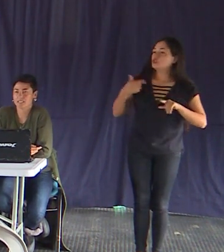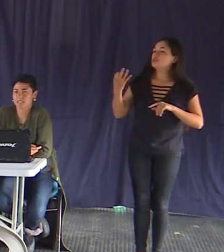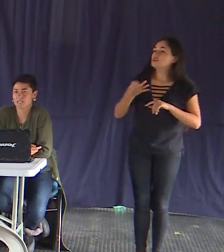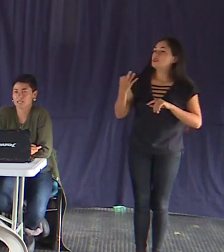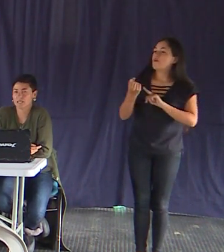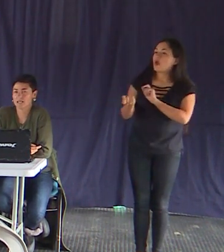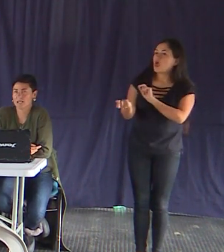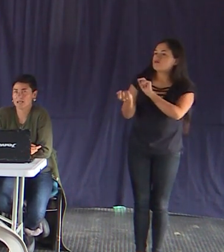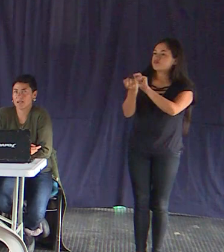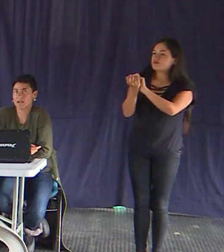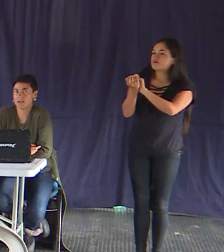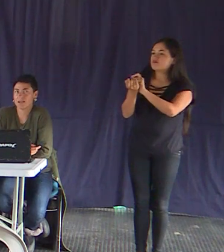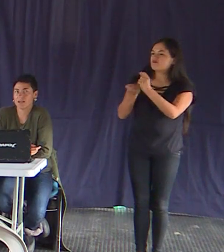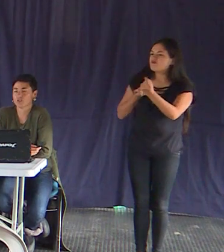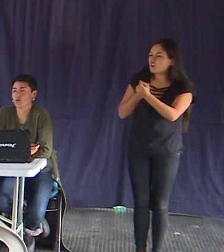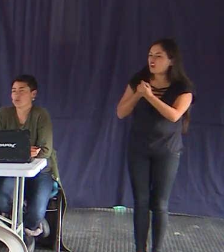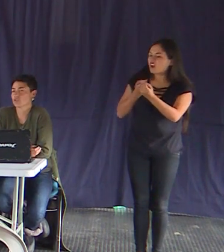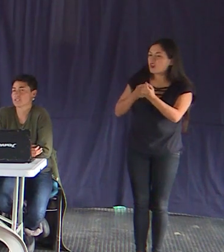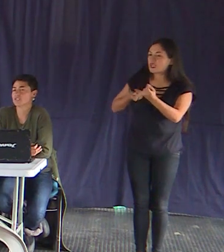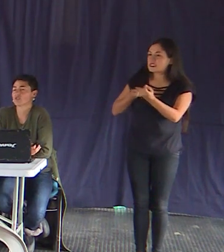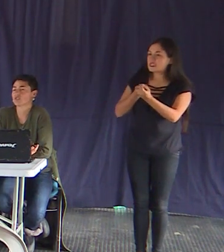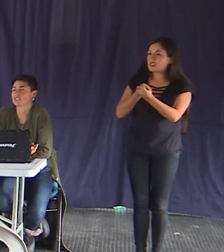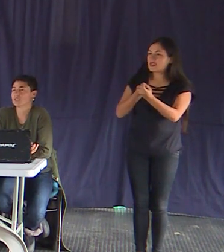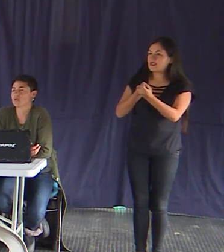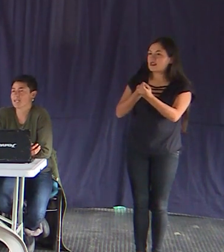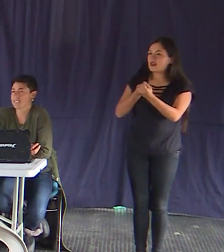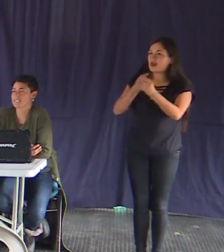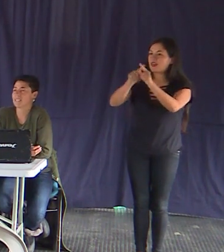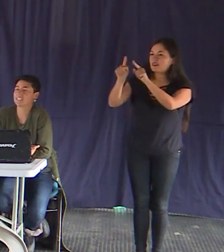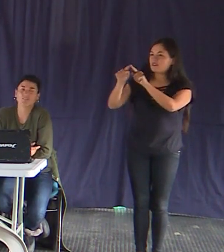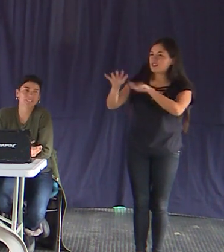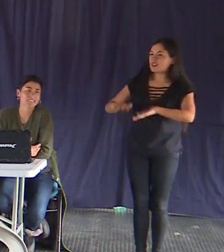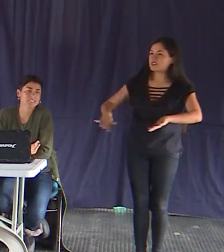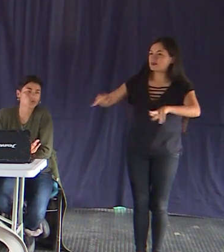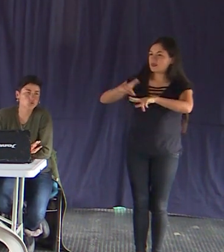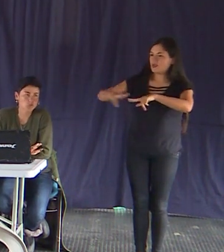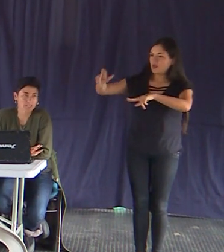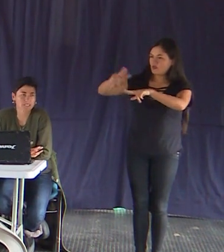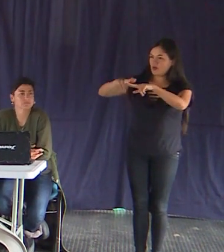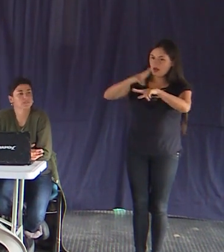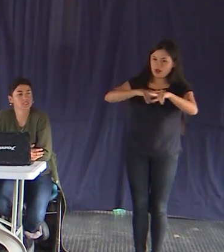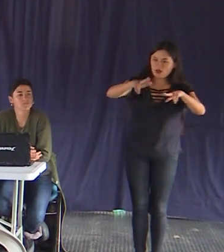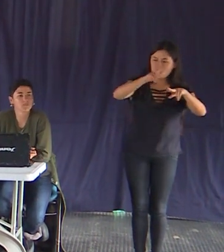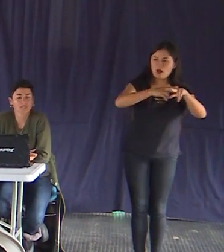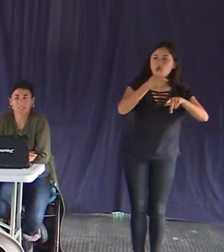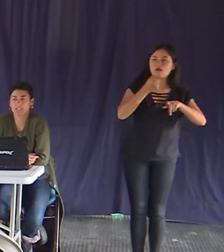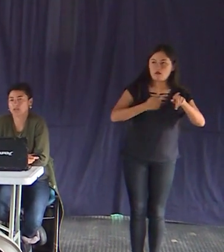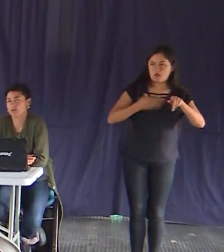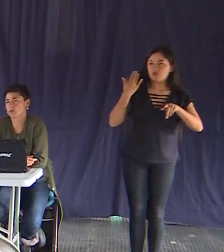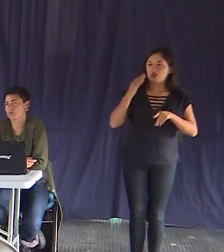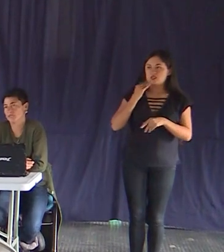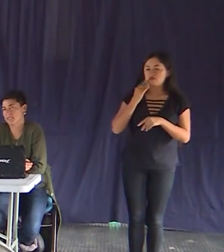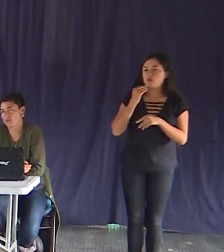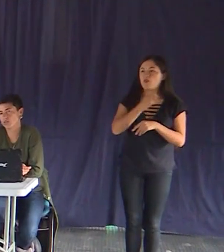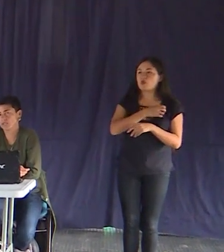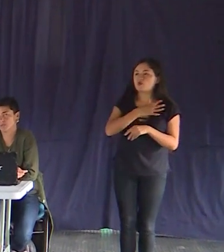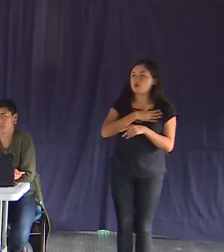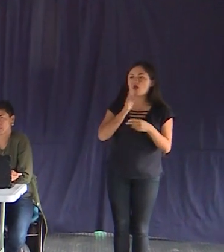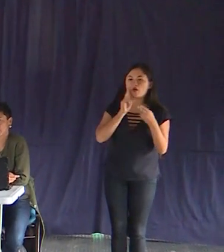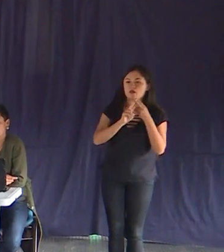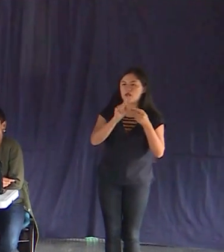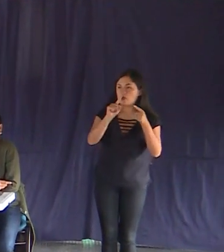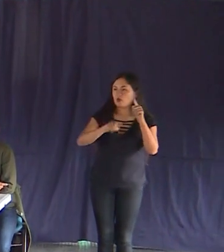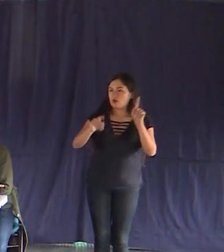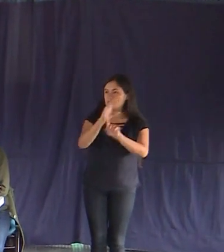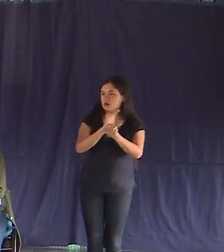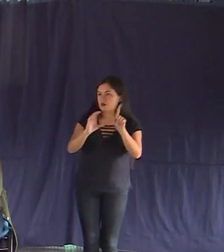cercana a todos los entornos naturales y a diferentes culturas, ¿sí? He tenido la oportunidad de conocer,